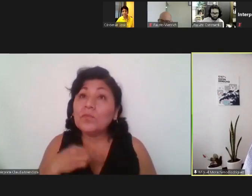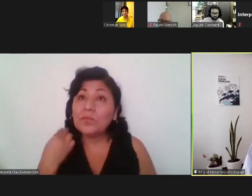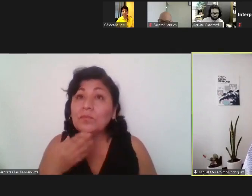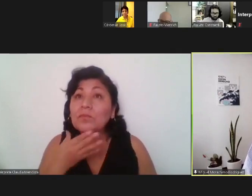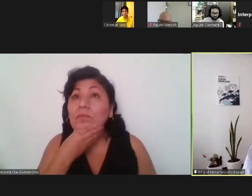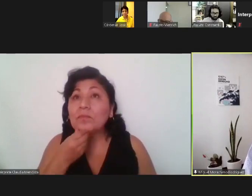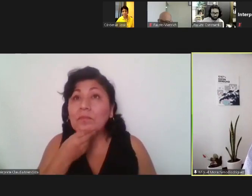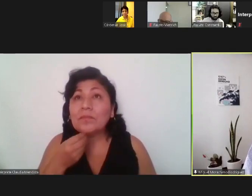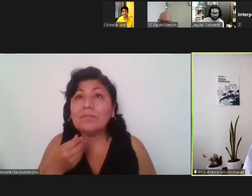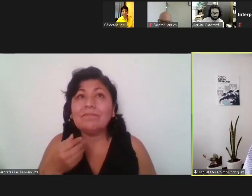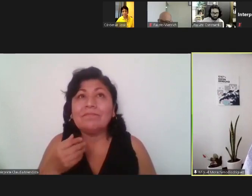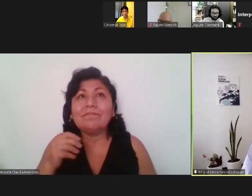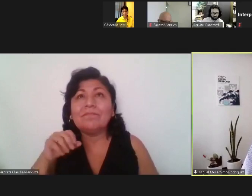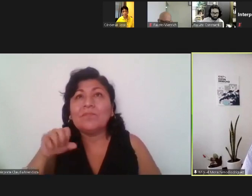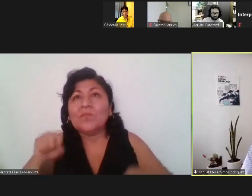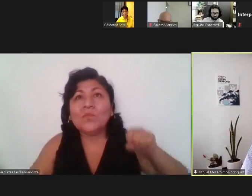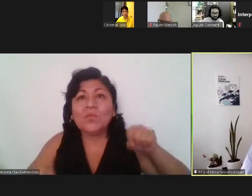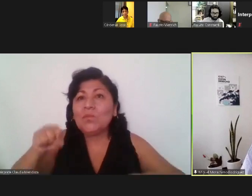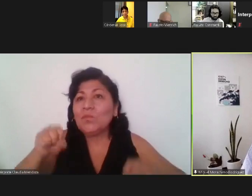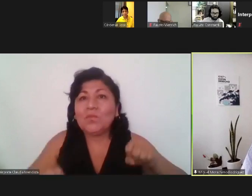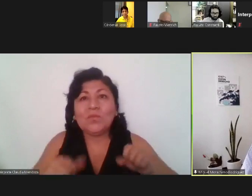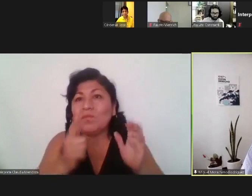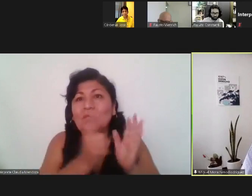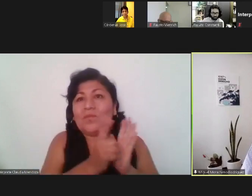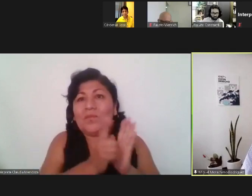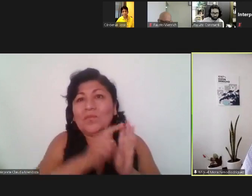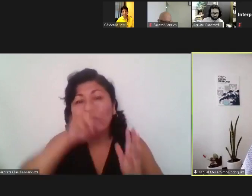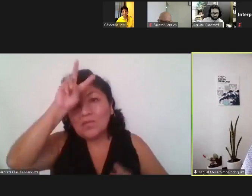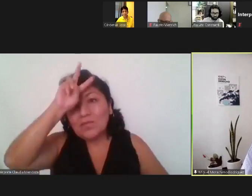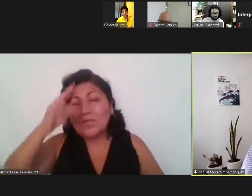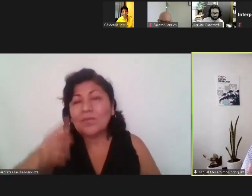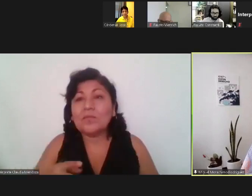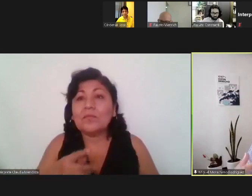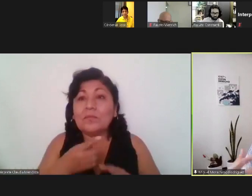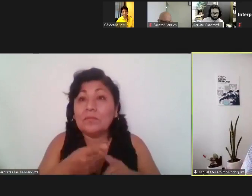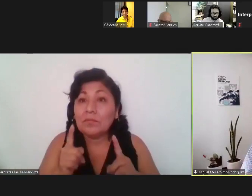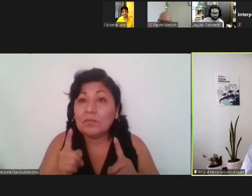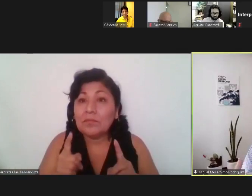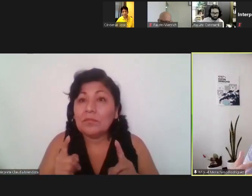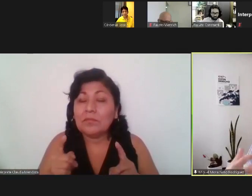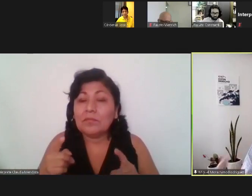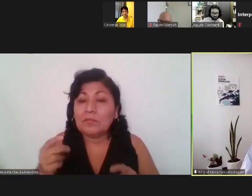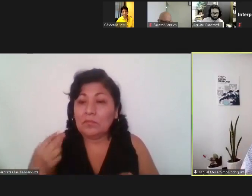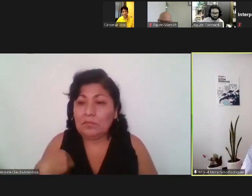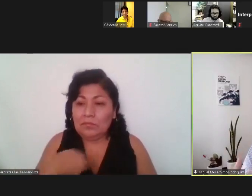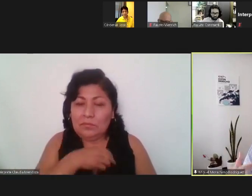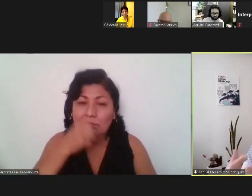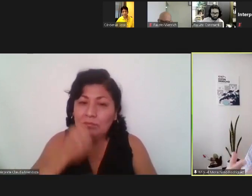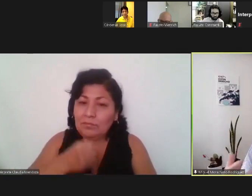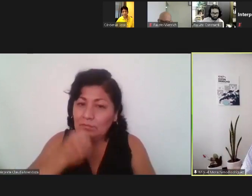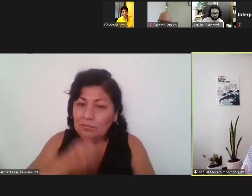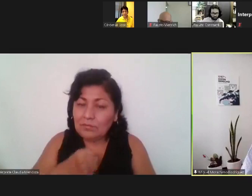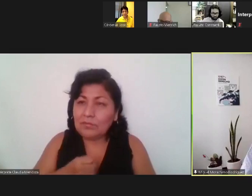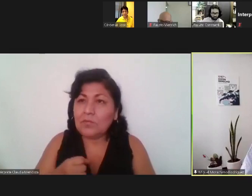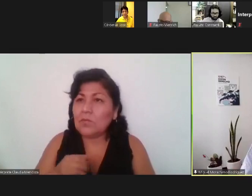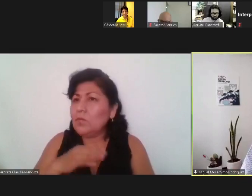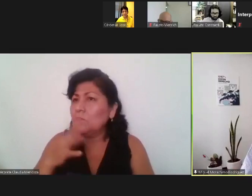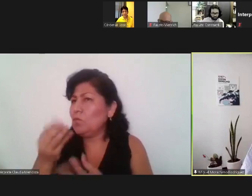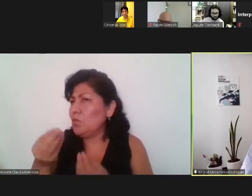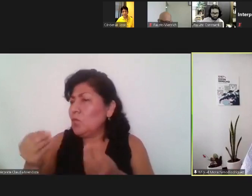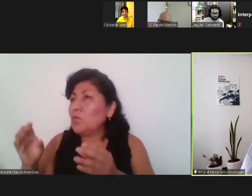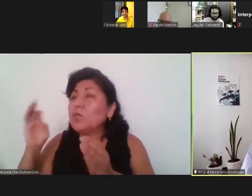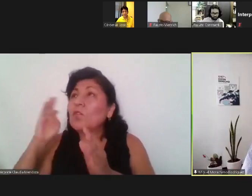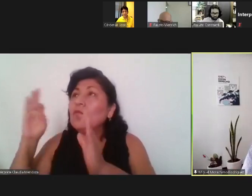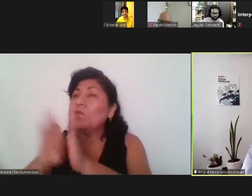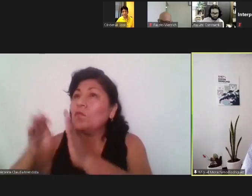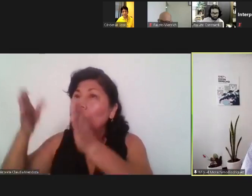país, en Creative Commons Perú trabajamos con varios ilustradores y fotógrafos que estaban documentando todo lo que